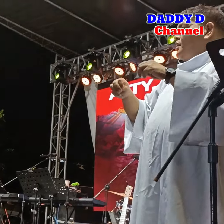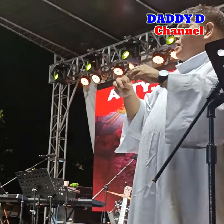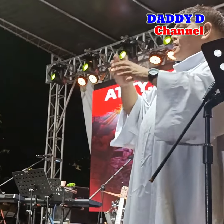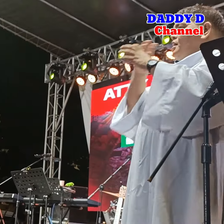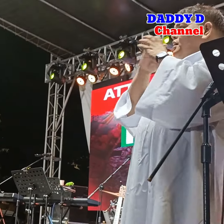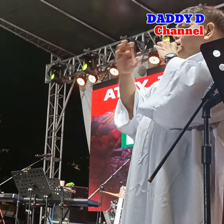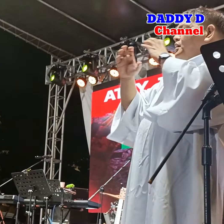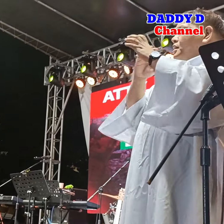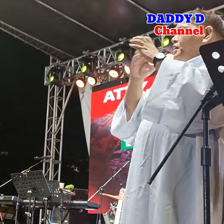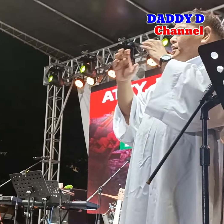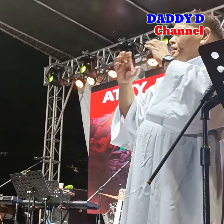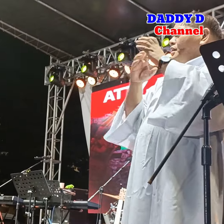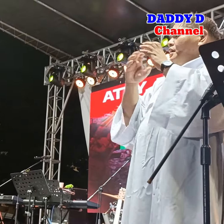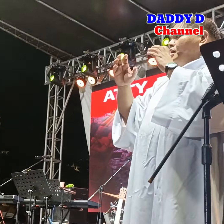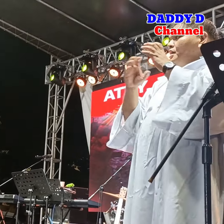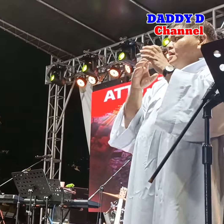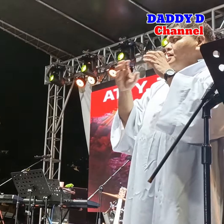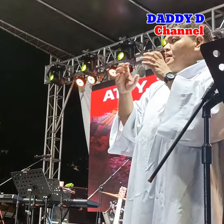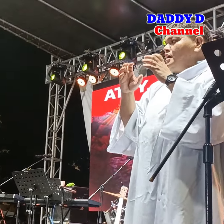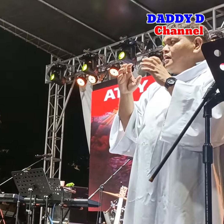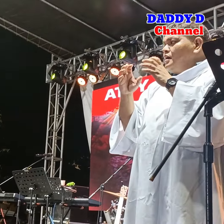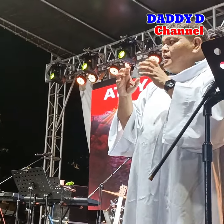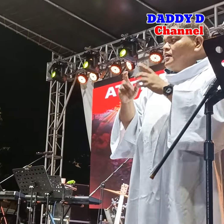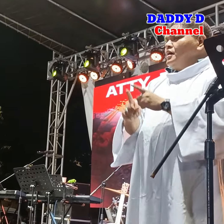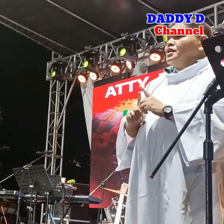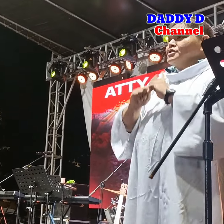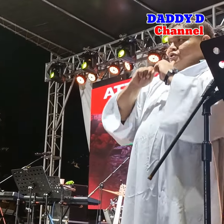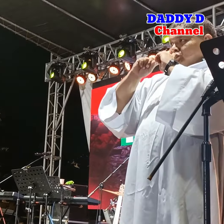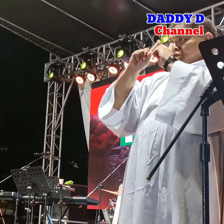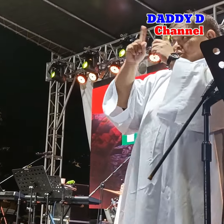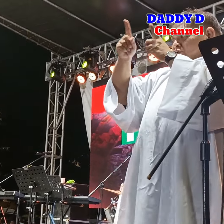Kakausapin niya tayo. Sasagot tayo.